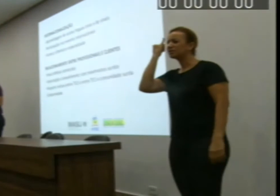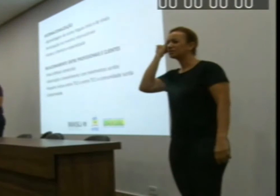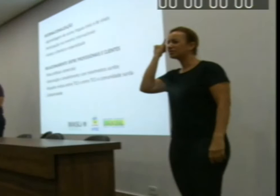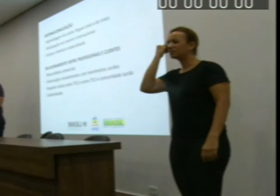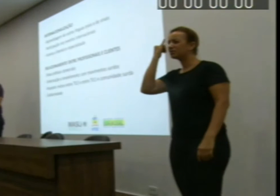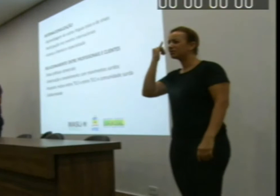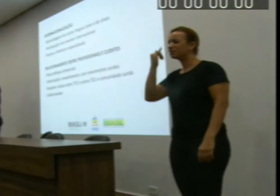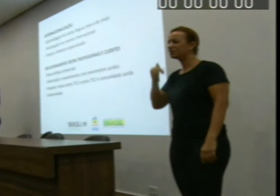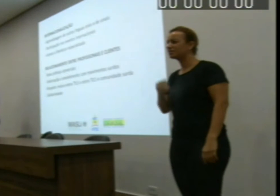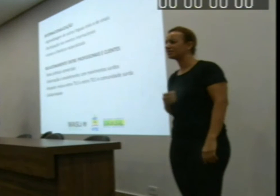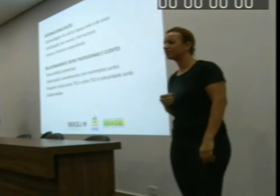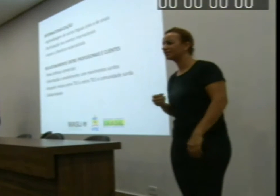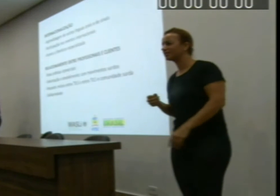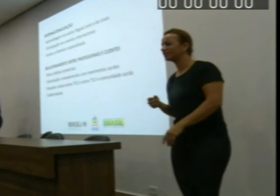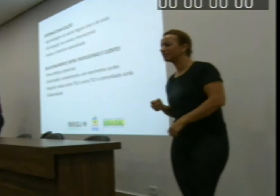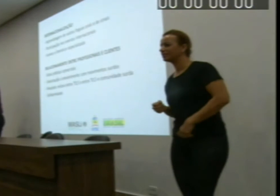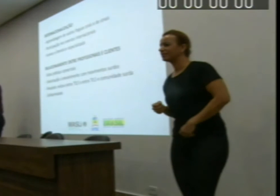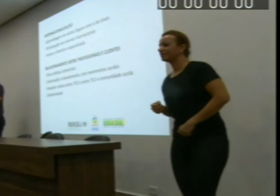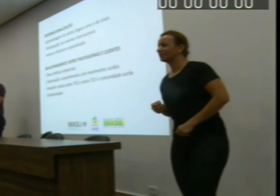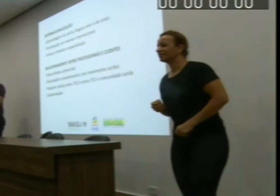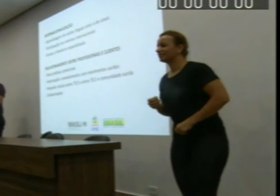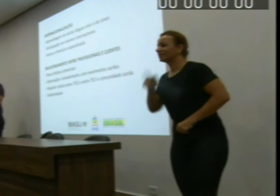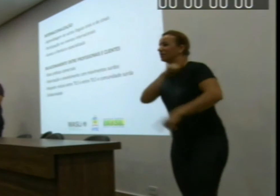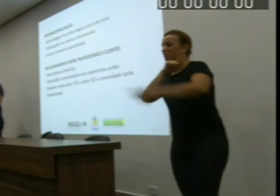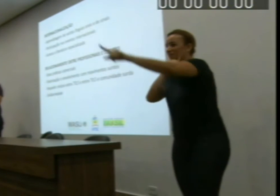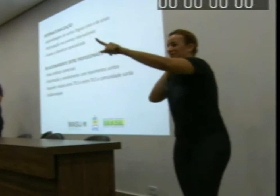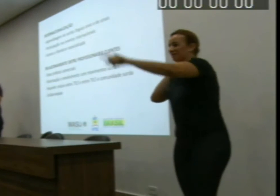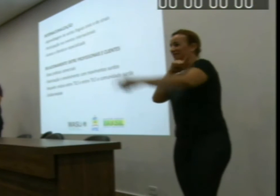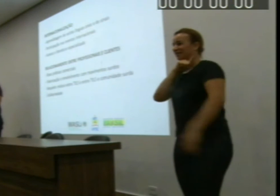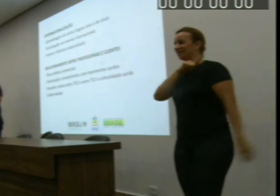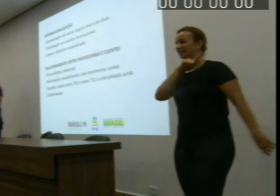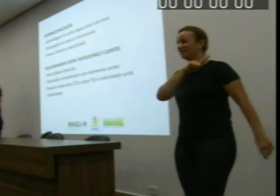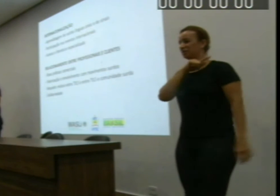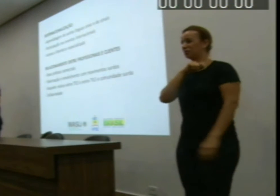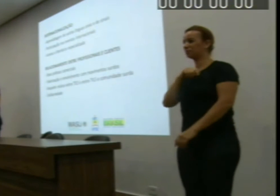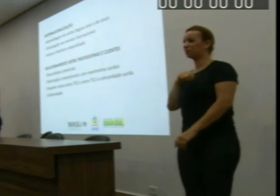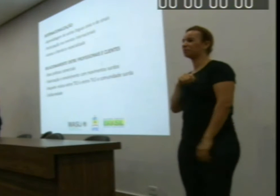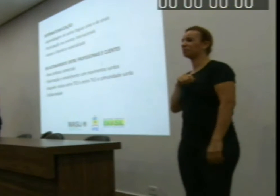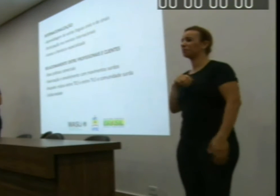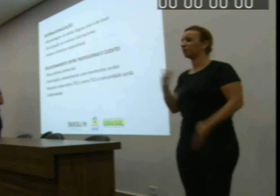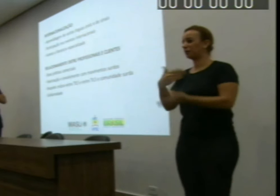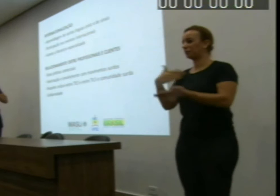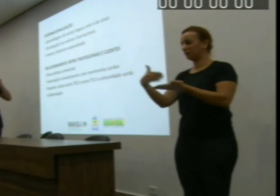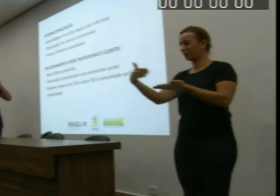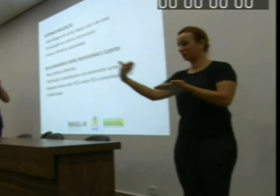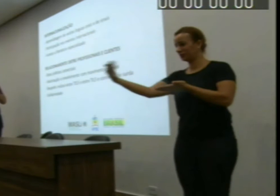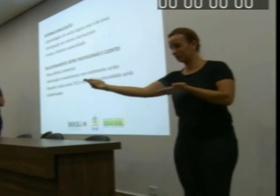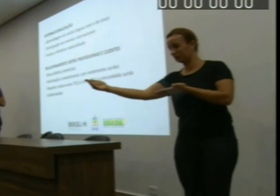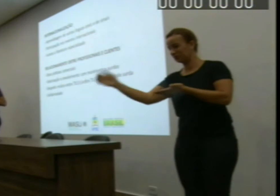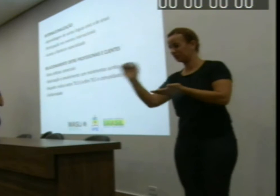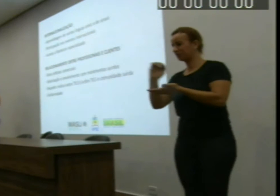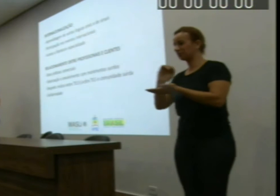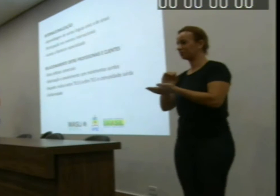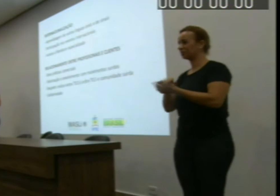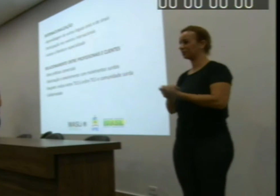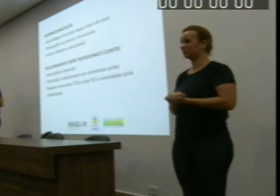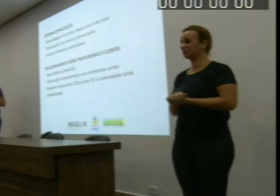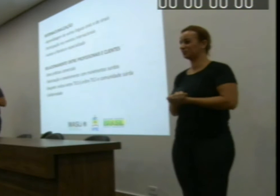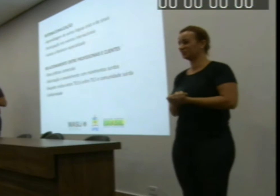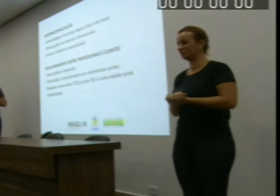bom voltamos então Ahã continuando da onde eu parei internacionalização